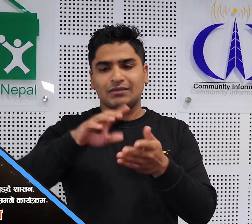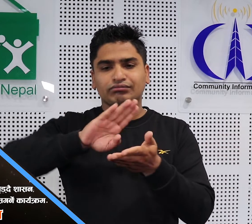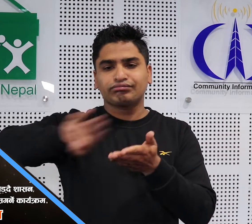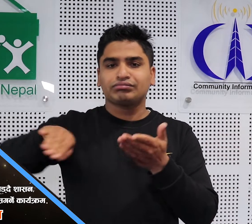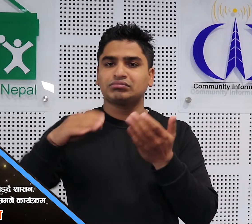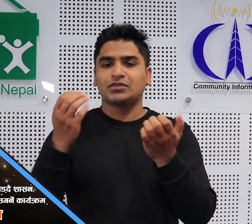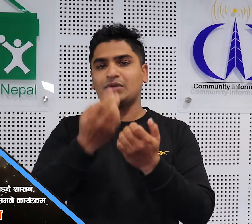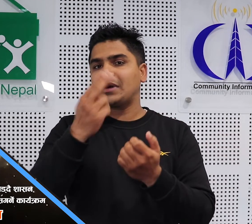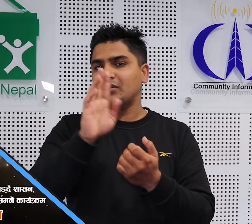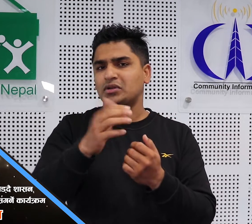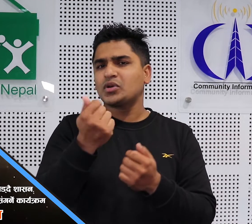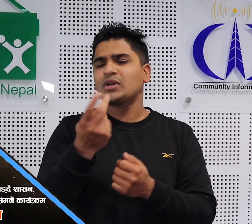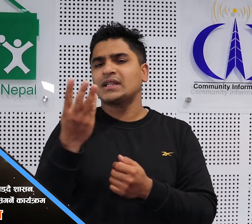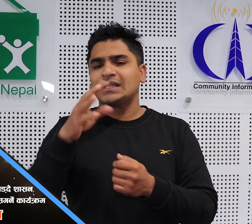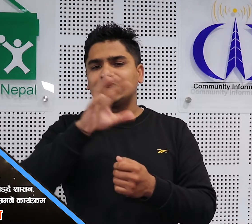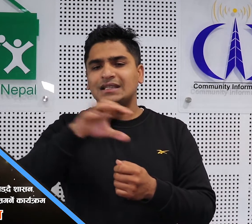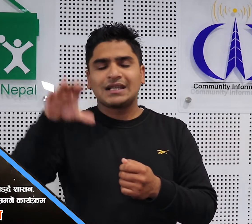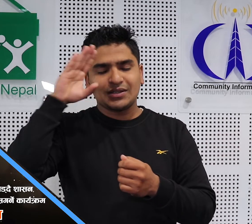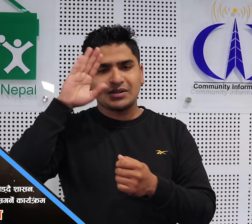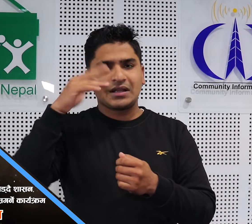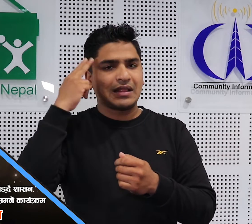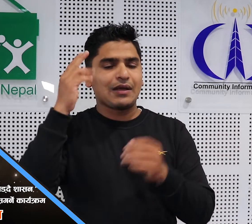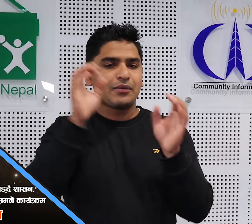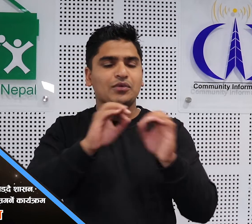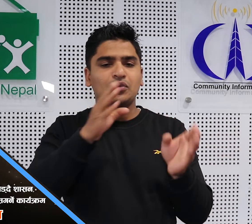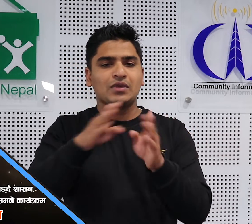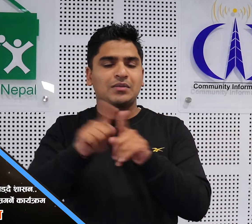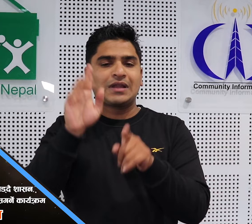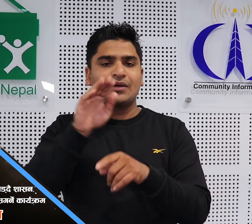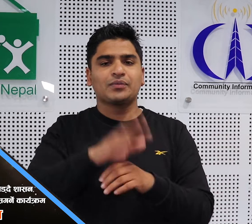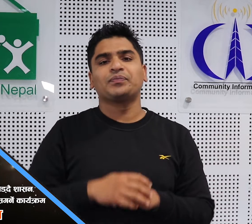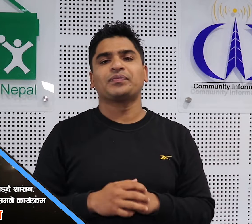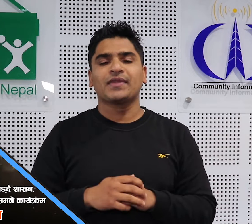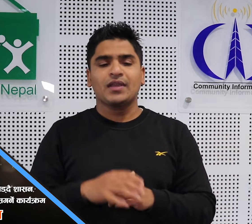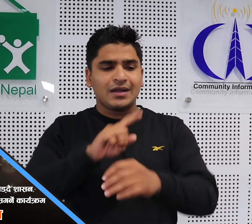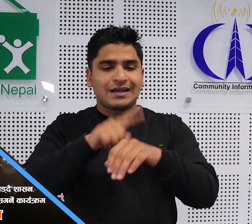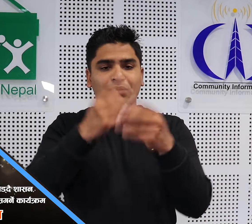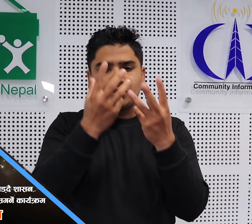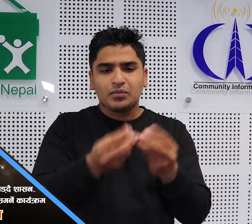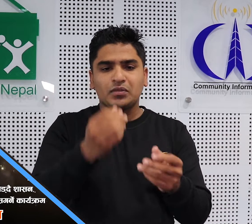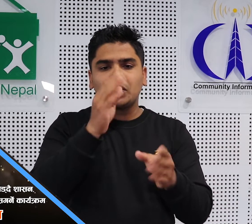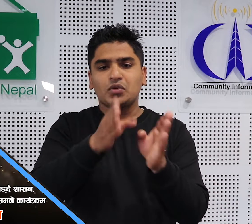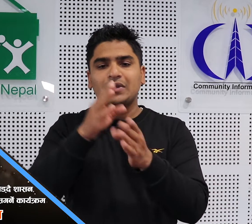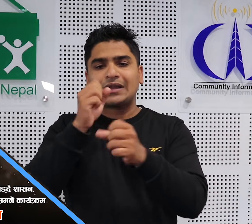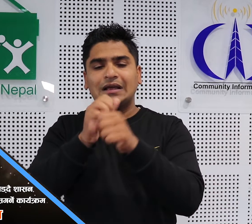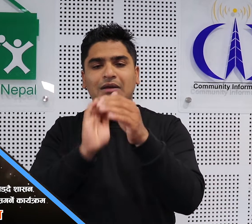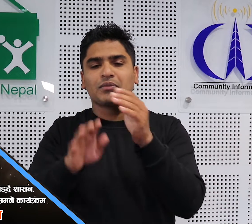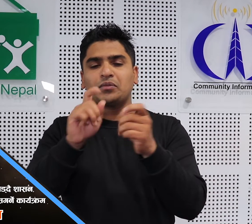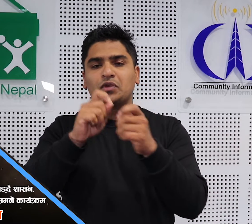भएका छन् र कतिपय चाहिँ स्थानीय सरकारलाई थाहै नपाएका योजना पनि आउँछ। समन्वयको अभावमा योजना कार्यान्वयनमा परेको प्रभाव, कतिपय